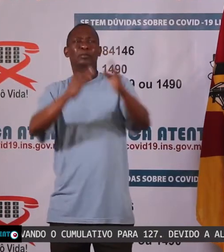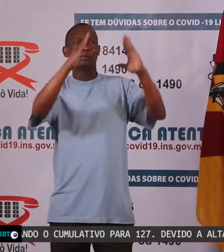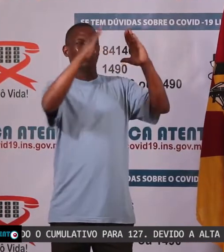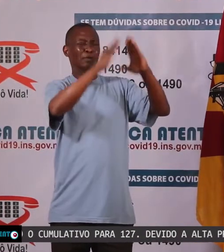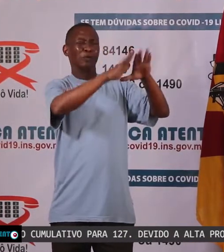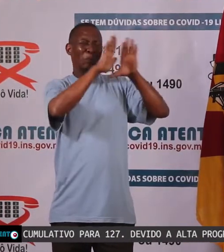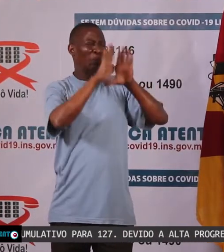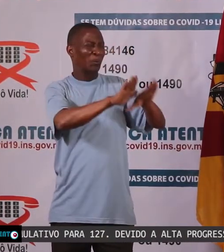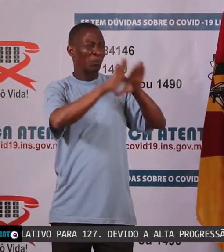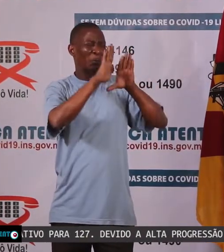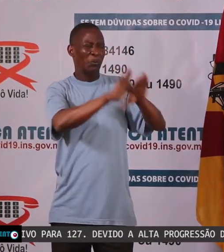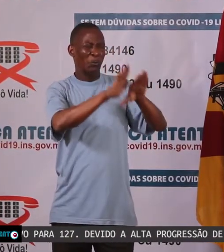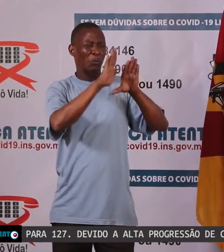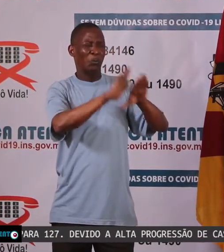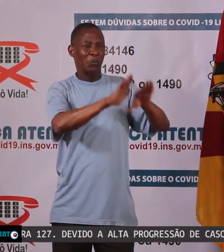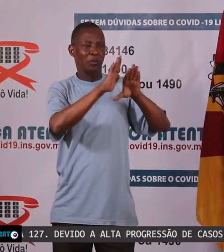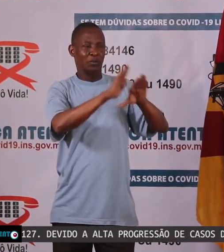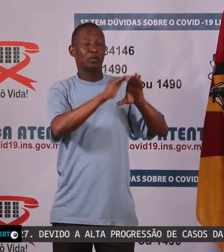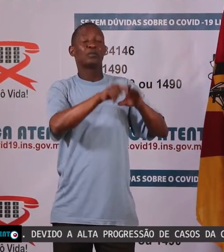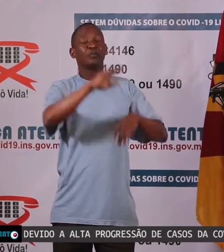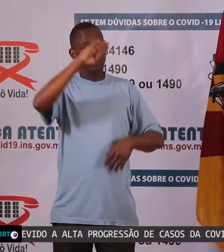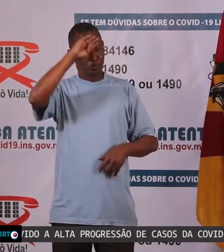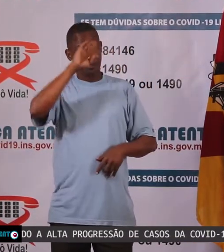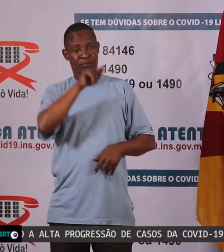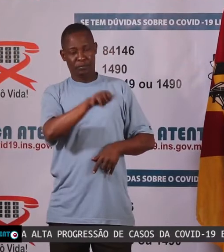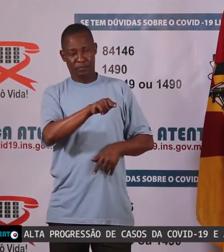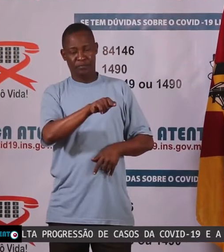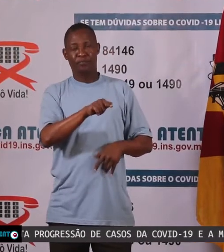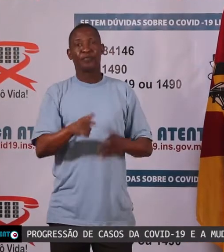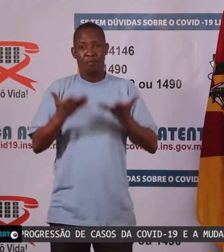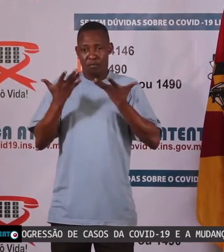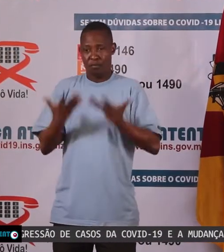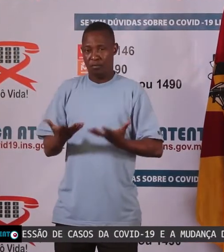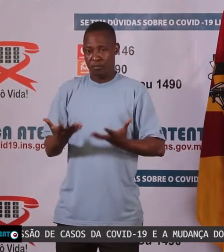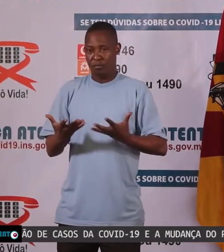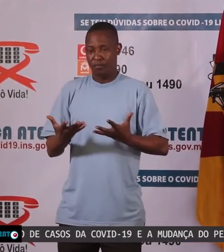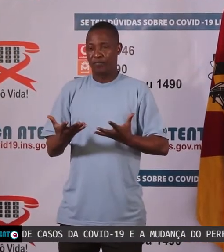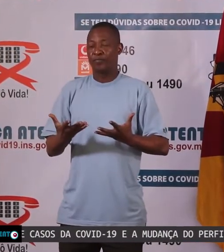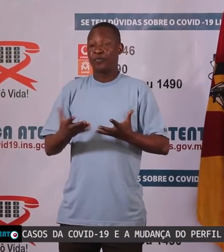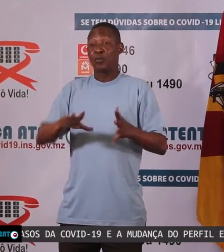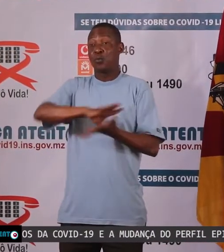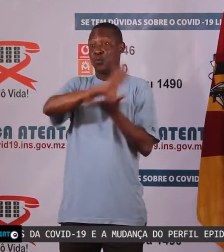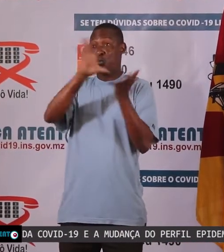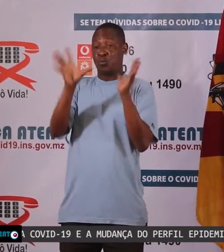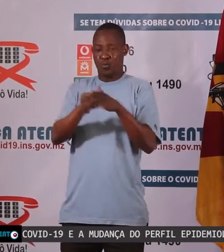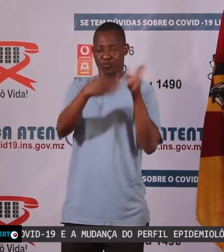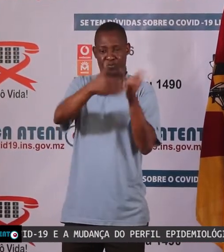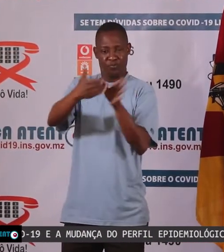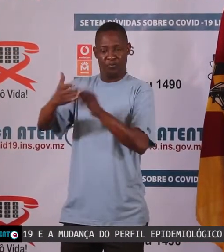da vigência da infecção. Neste momento, contamos, em termos de recuperados,